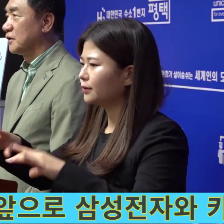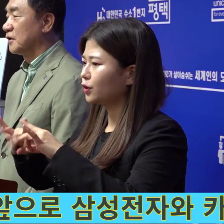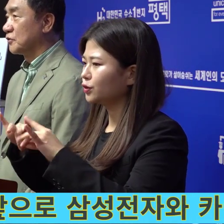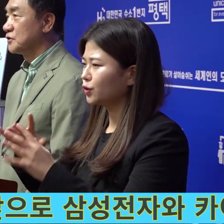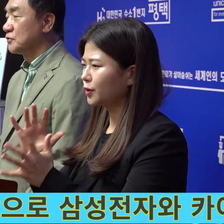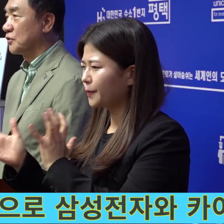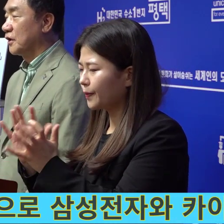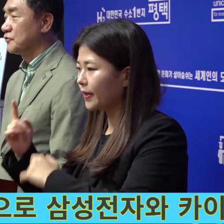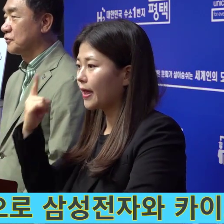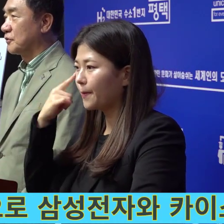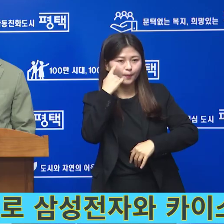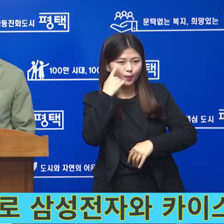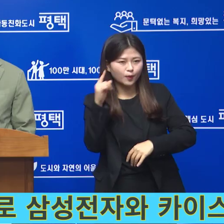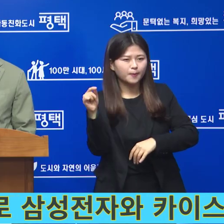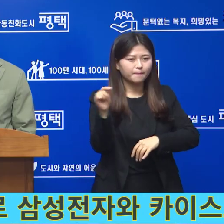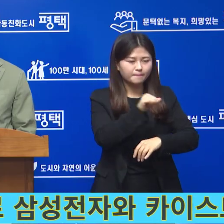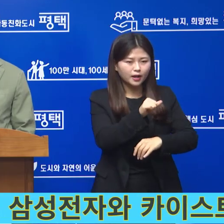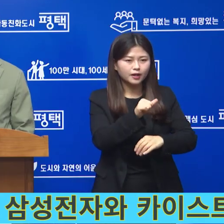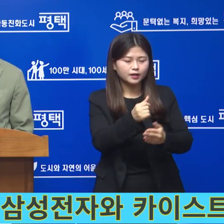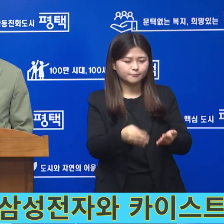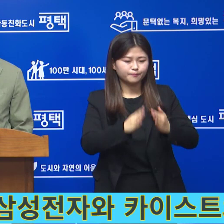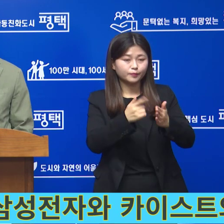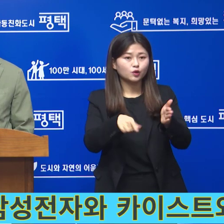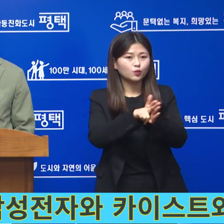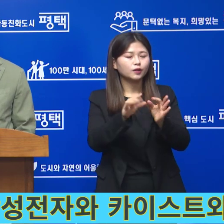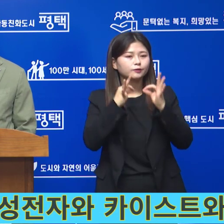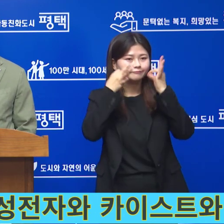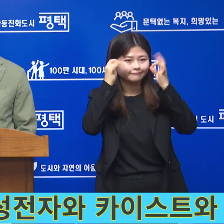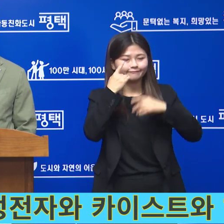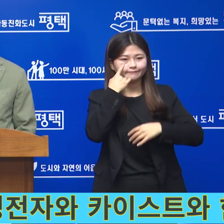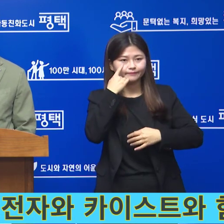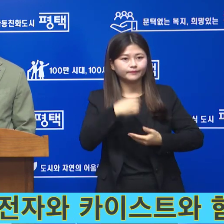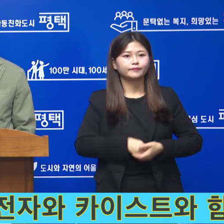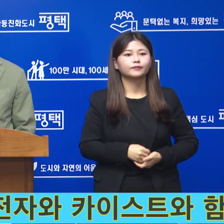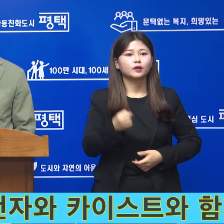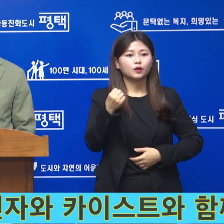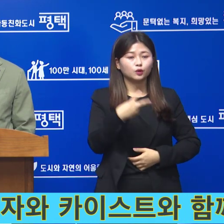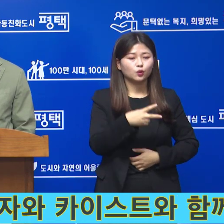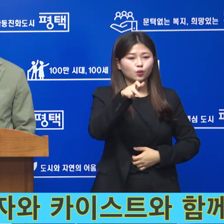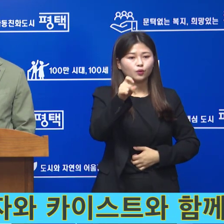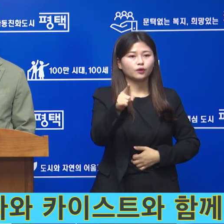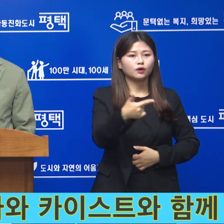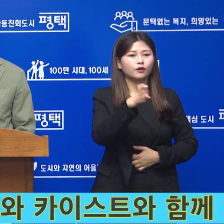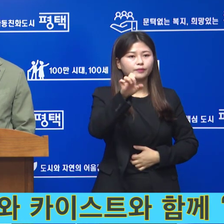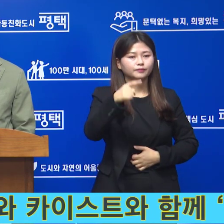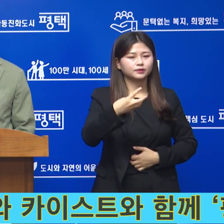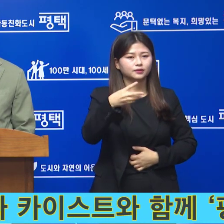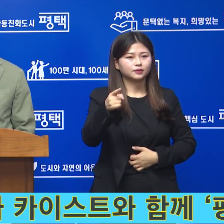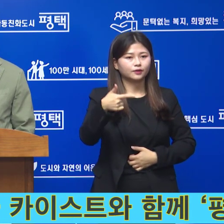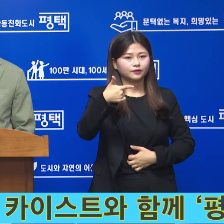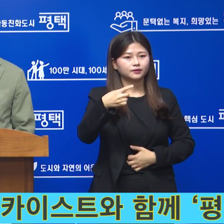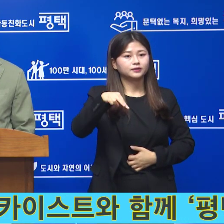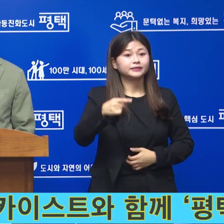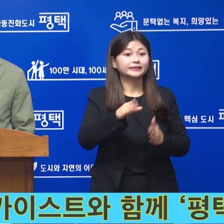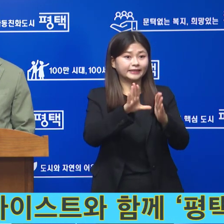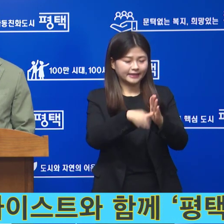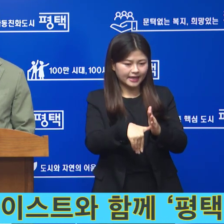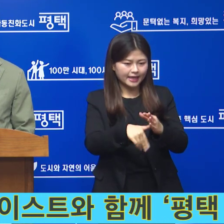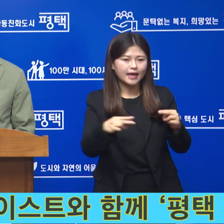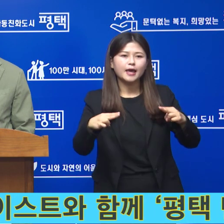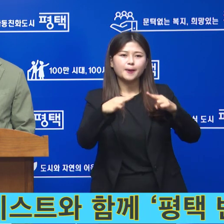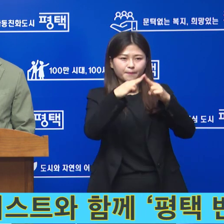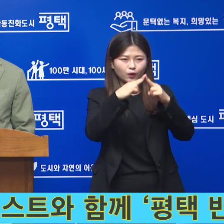충분히 신속히 할 수 있도록 할 것이고 또 저희들이 이번에 컨퍼런스도 많이 나왔었습니다만 이제 평택이 세계 반도체의 수도로서 역할을